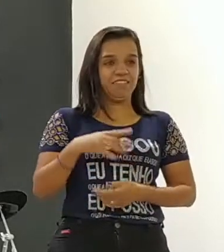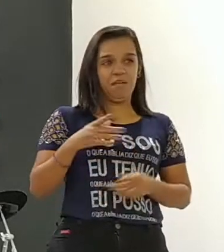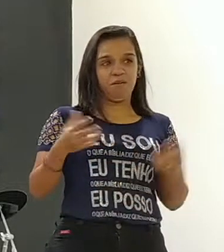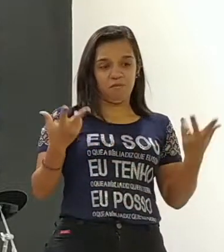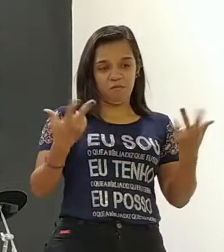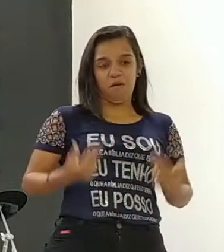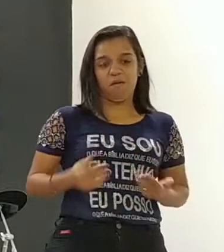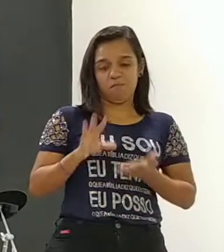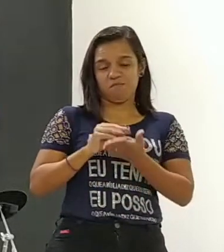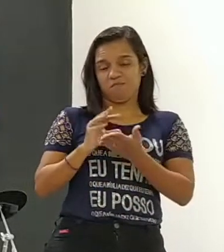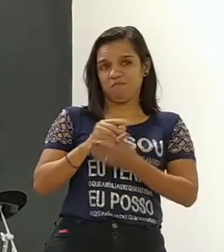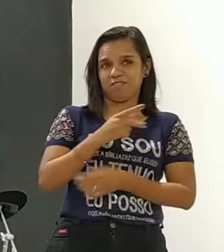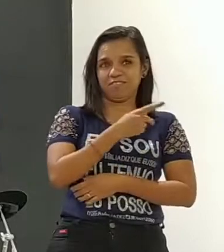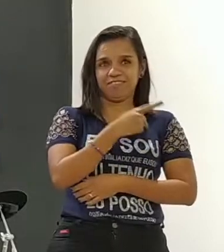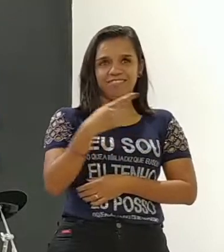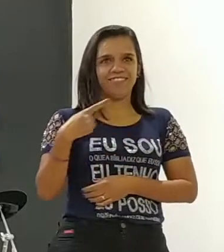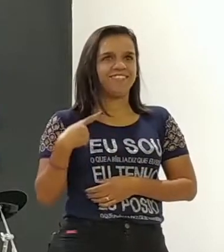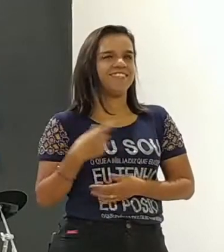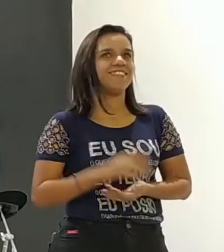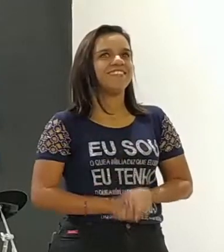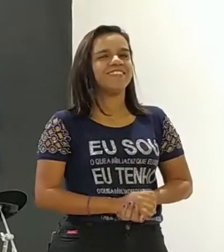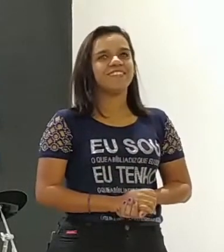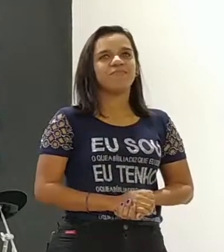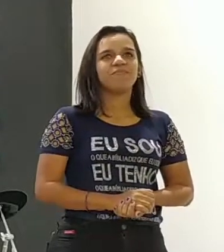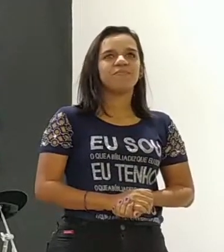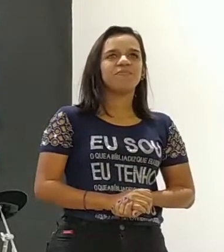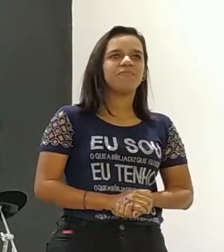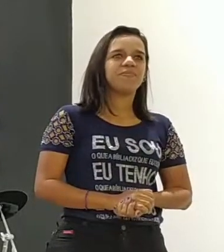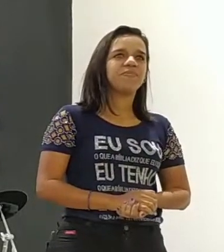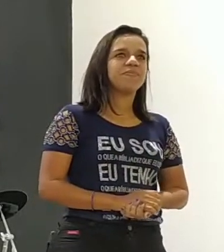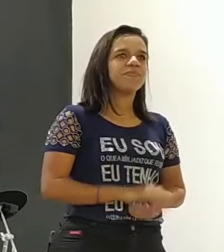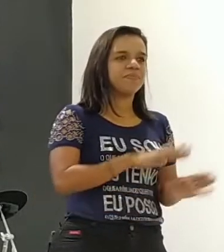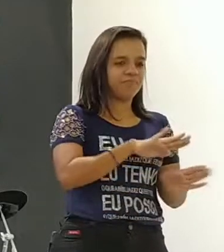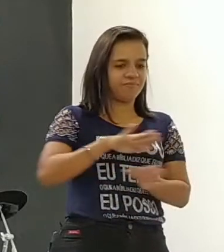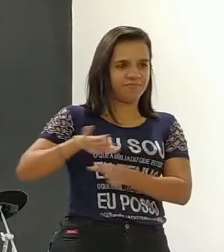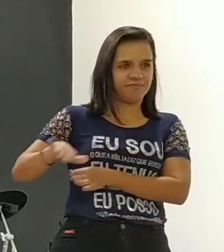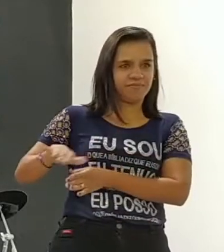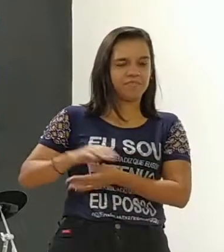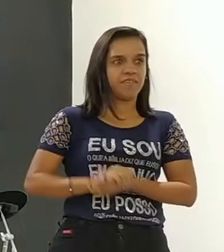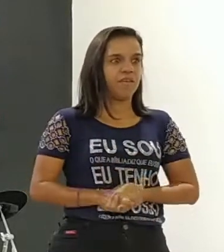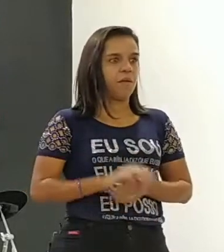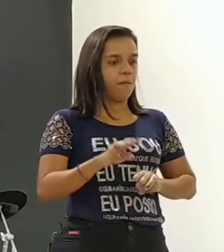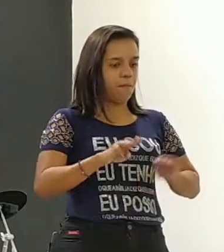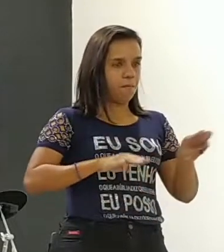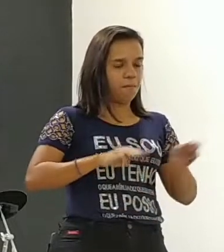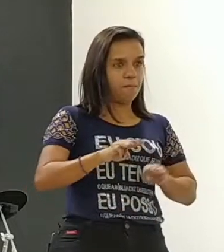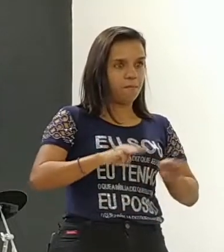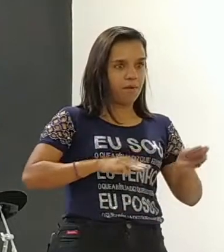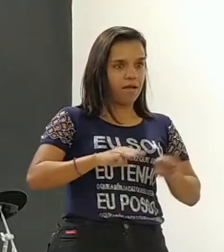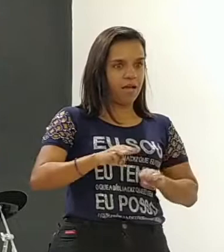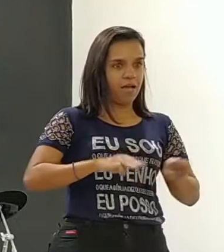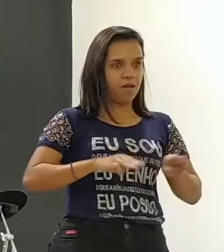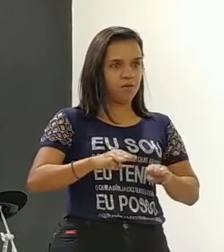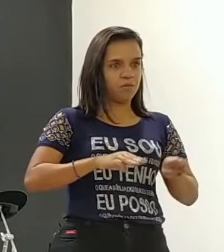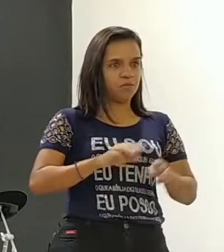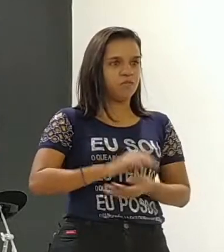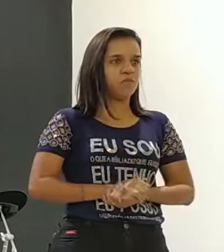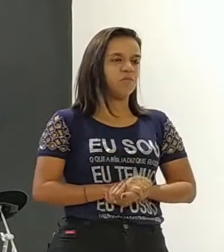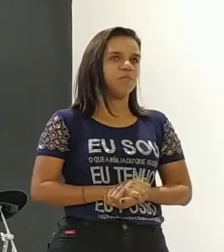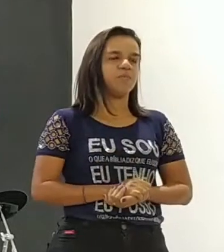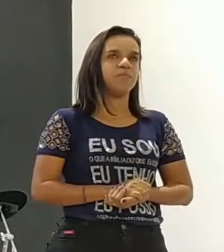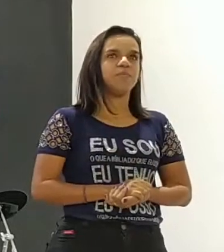também. Né? Evangelho do Senhor Jesus, segundo escreveu Marcos, capítulo 8,